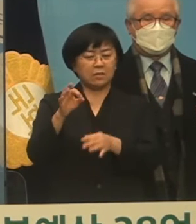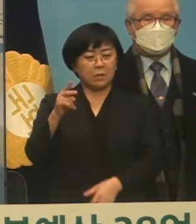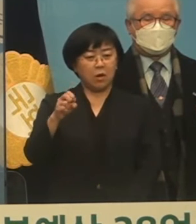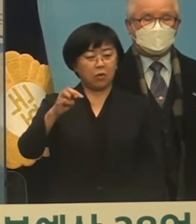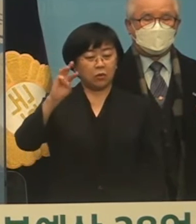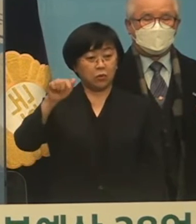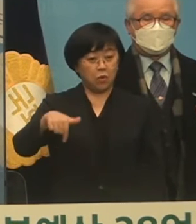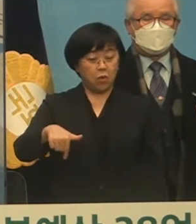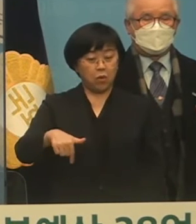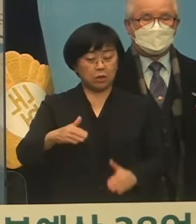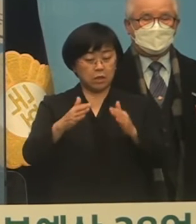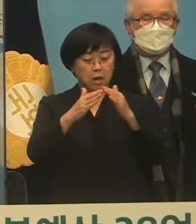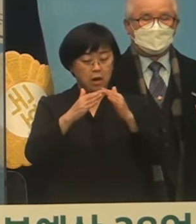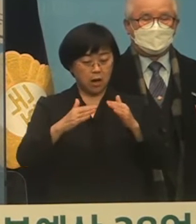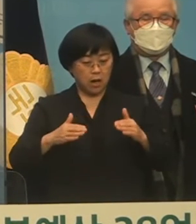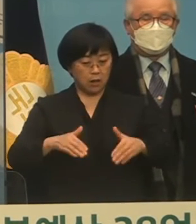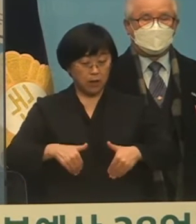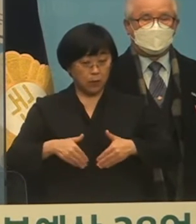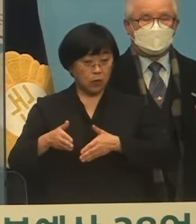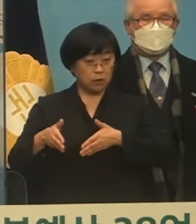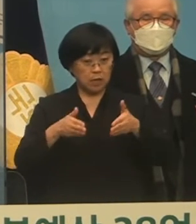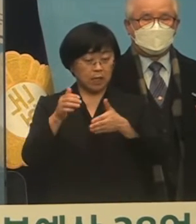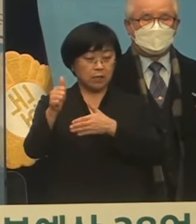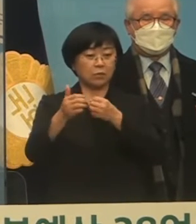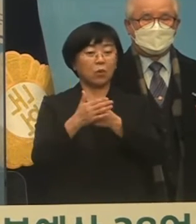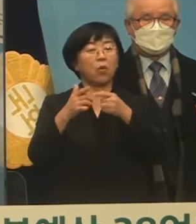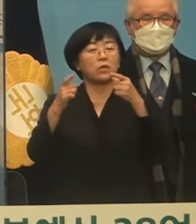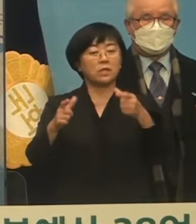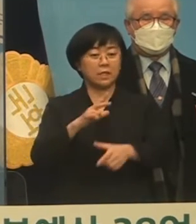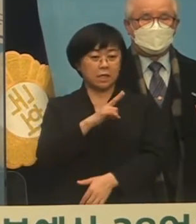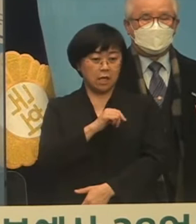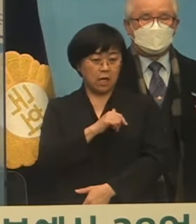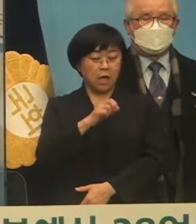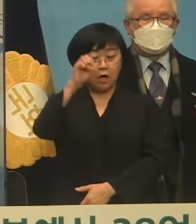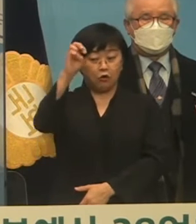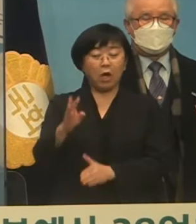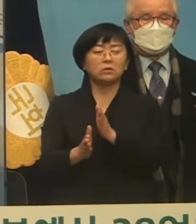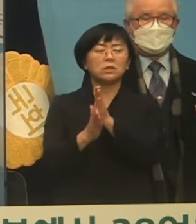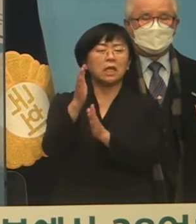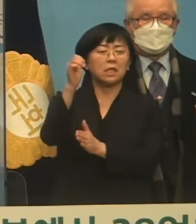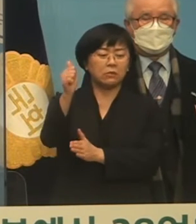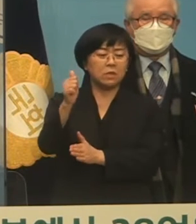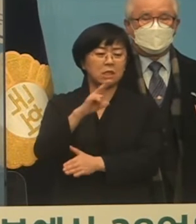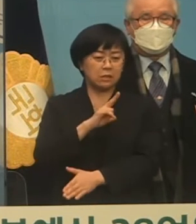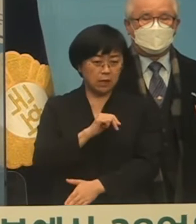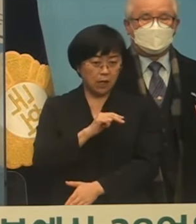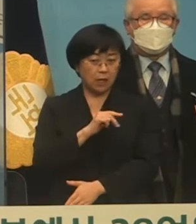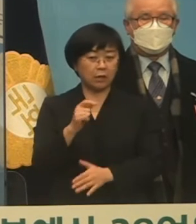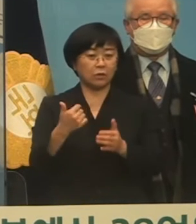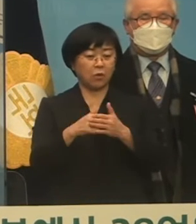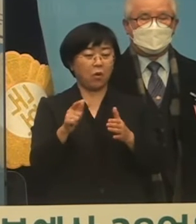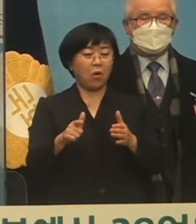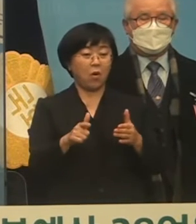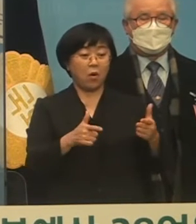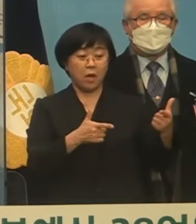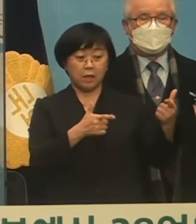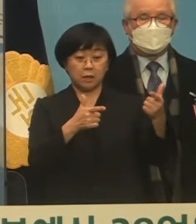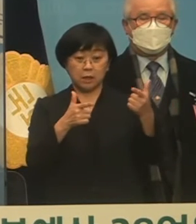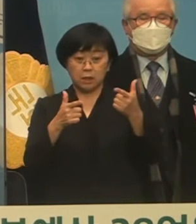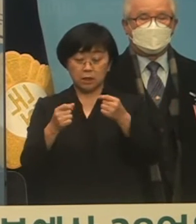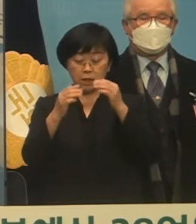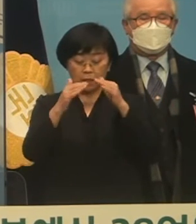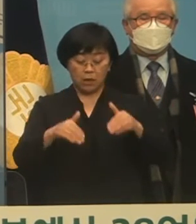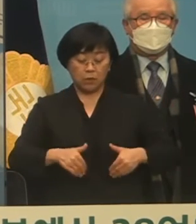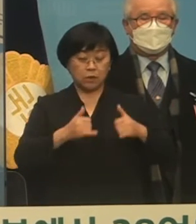김영록 전라남도 지사님과 도의회, 이용석 강주시장님과 시의회, 의사회 등